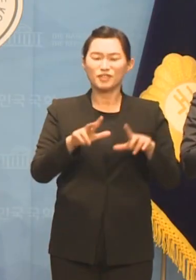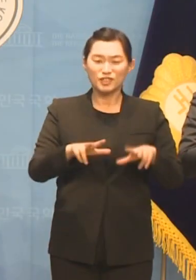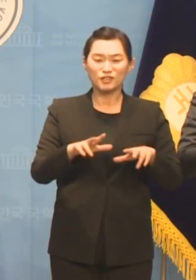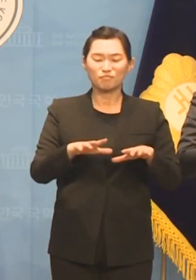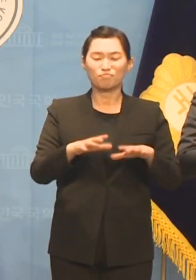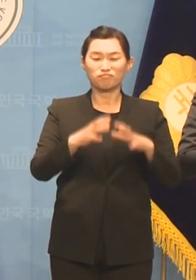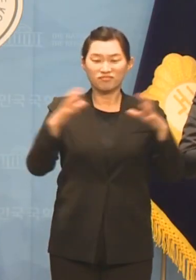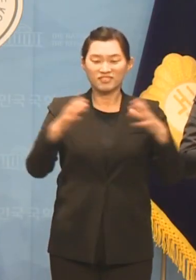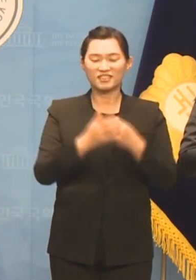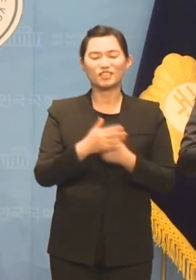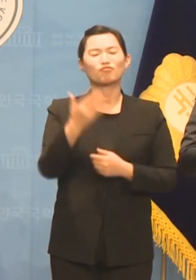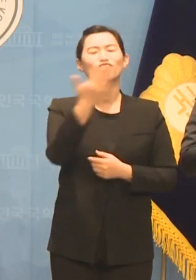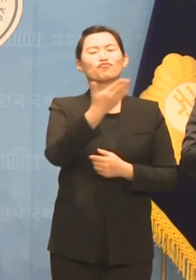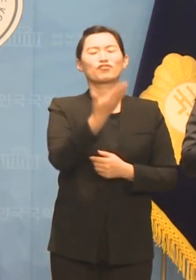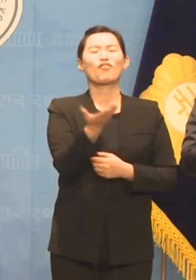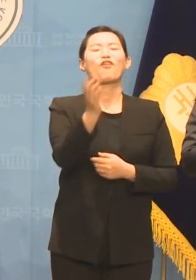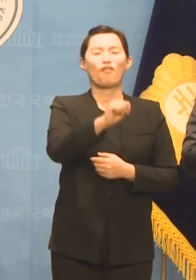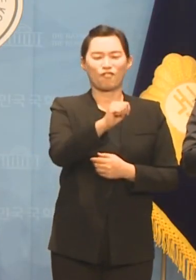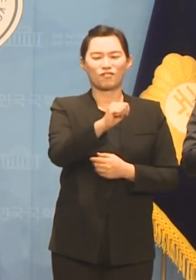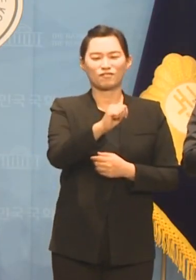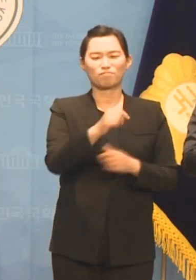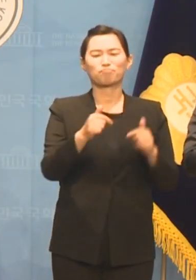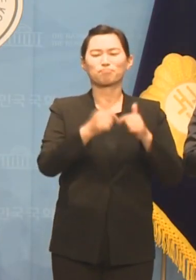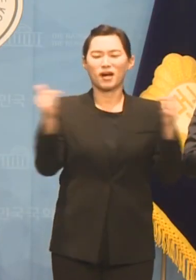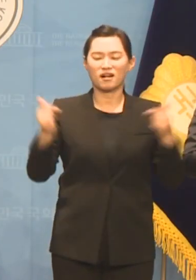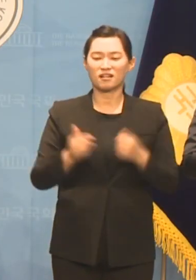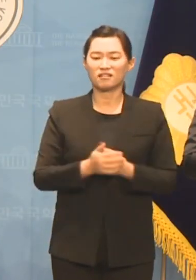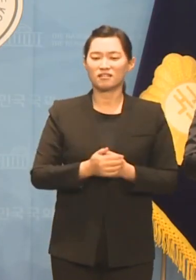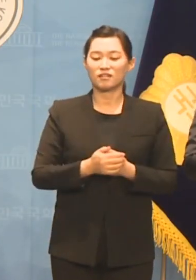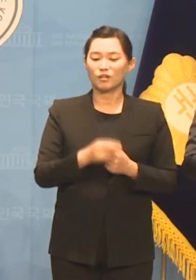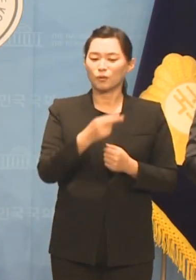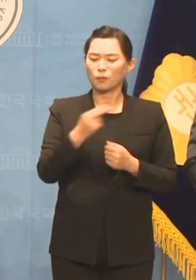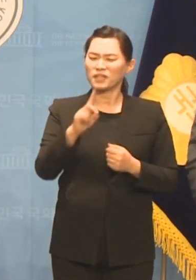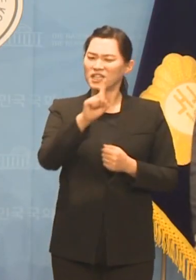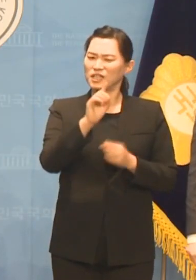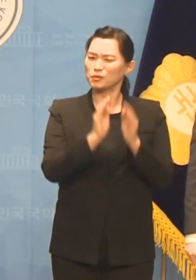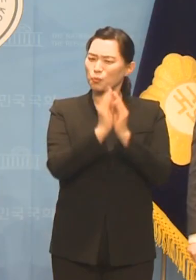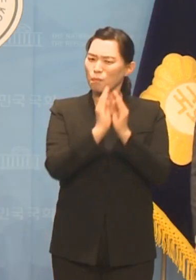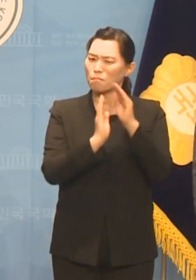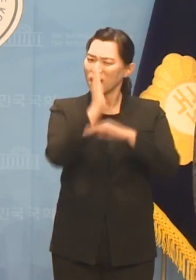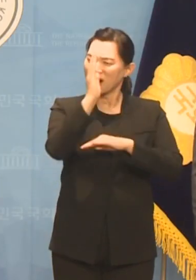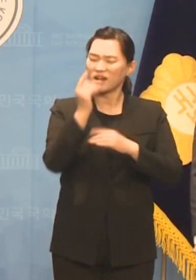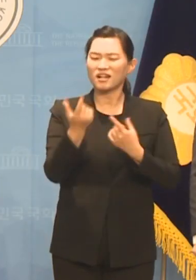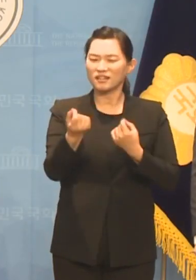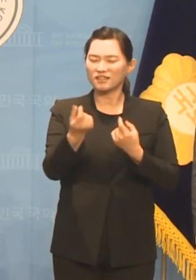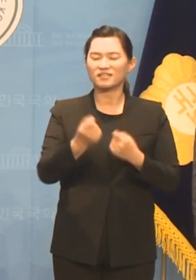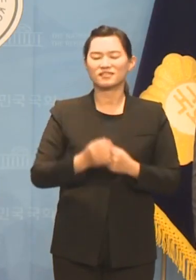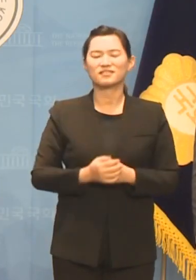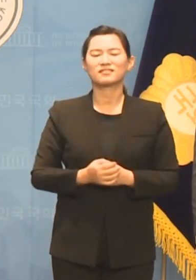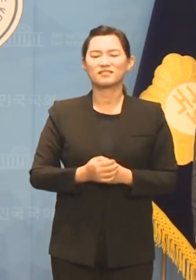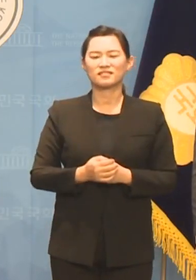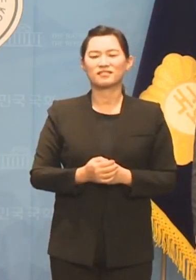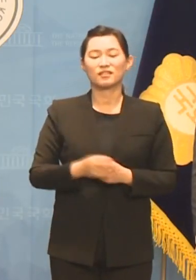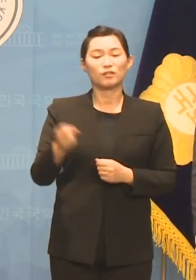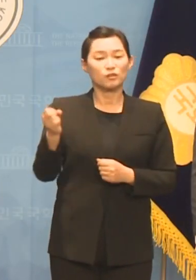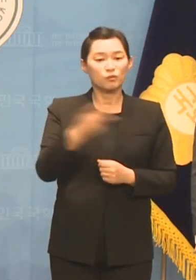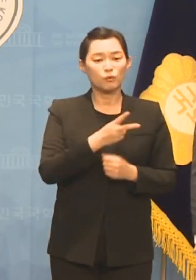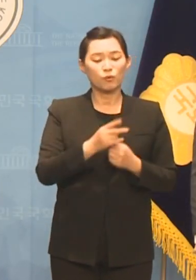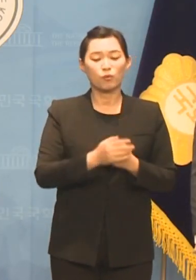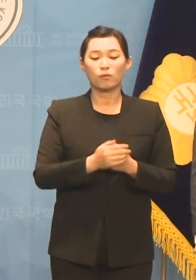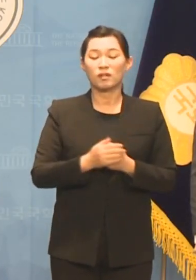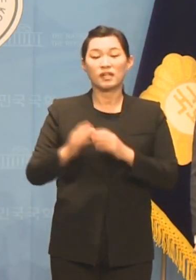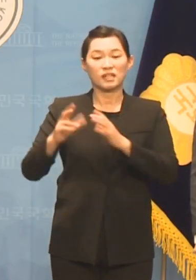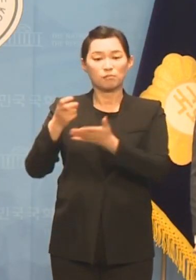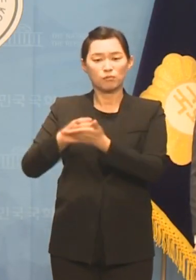이제는 9천억까지 갔습니다. 곧 1조를 넘어갈 것 같습니다. 또